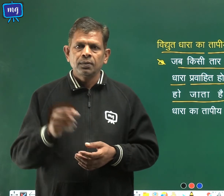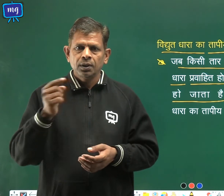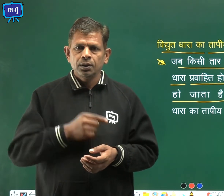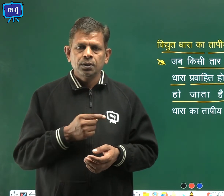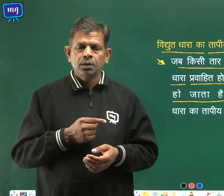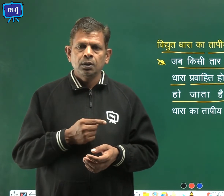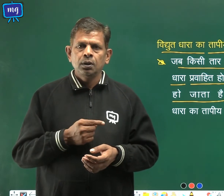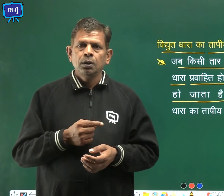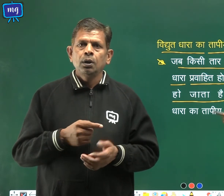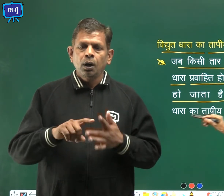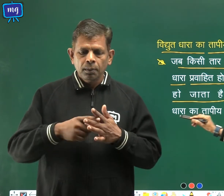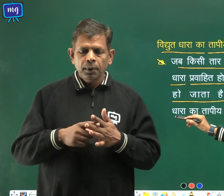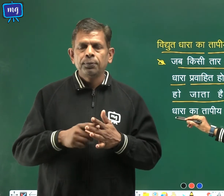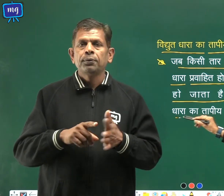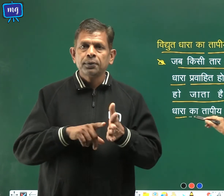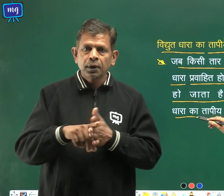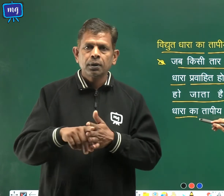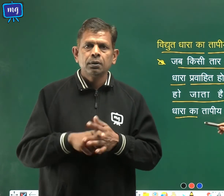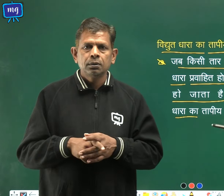इसे विद्युत धारा का